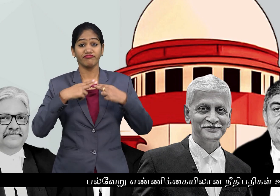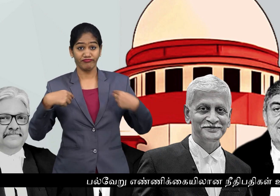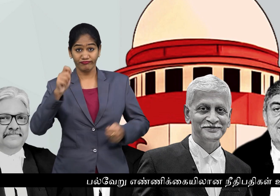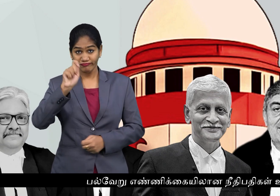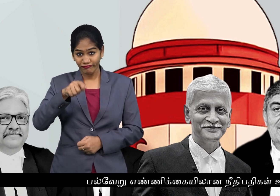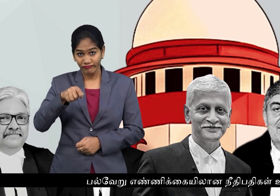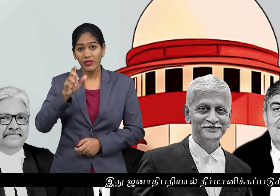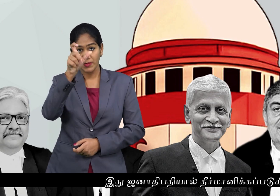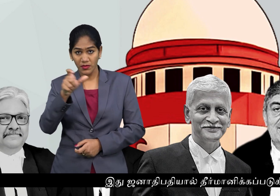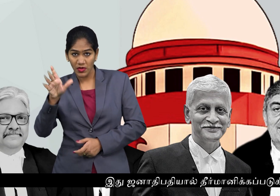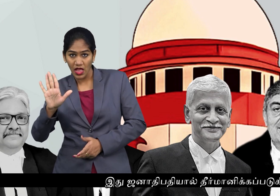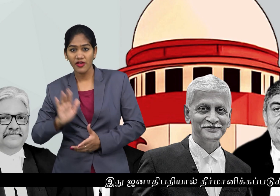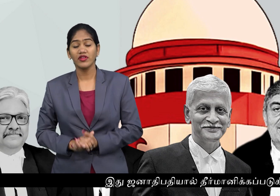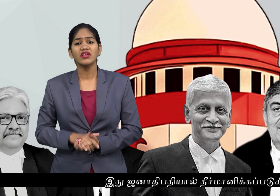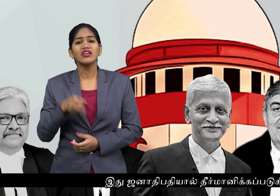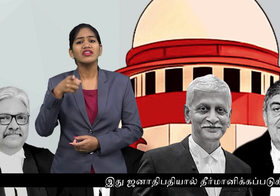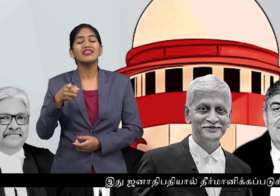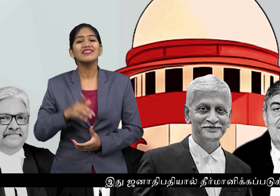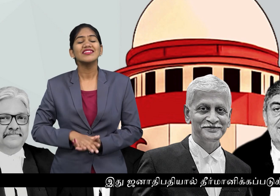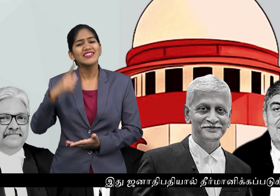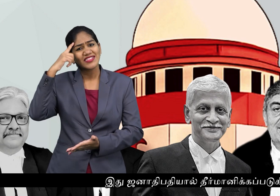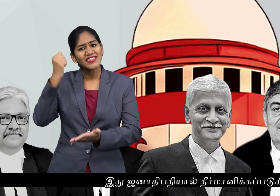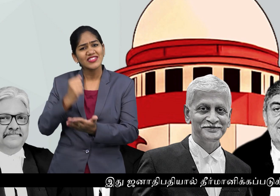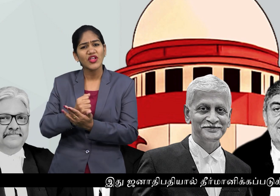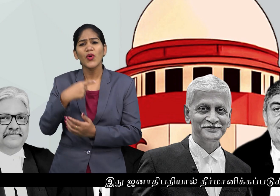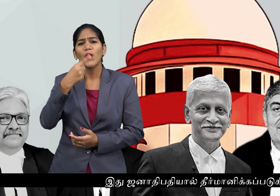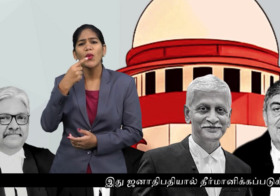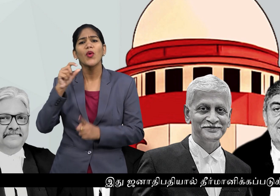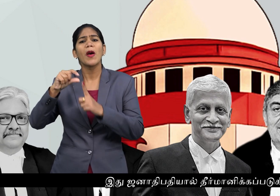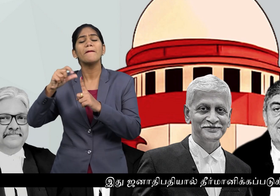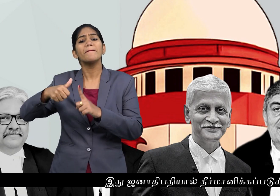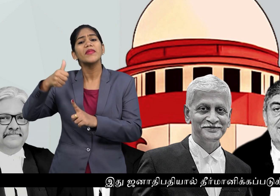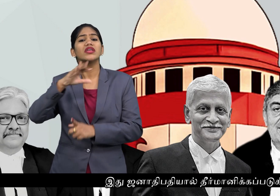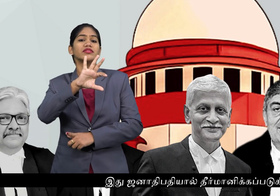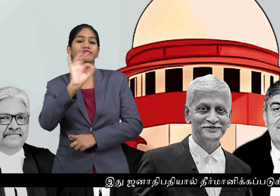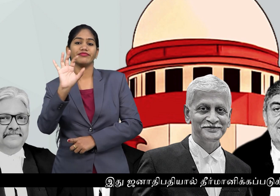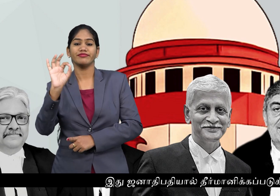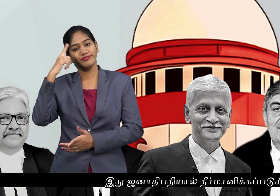உள்ளன. இது ஜனாதிபதியால் நிர்ணயிக்கப்படுகிறது.